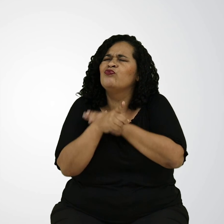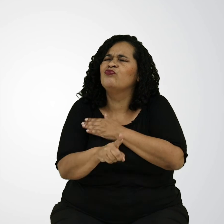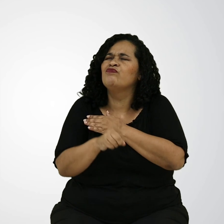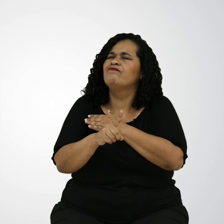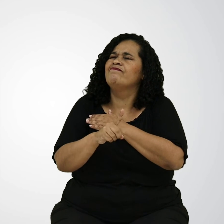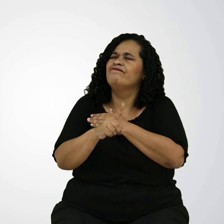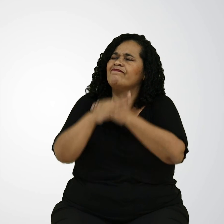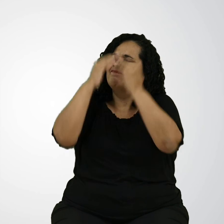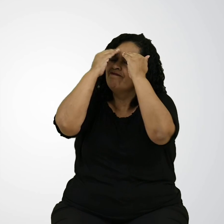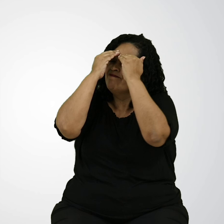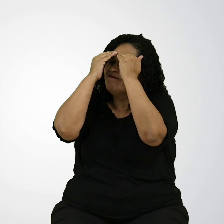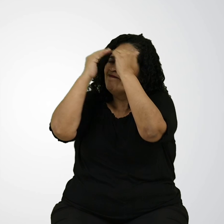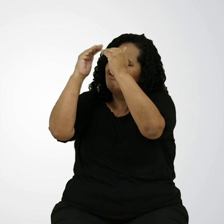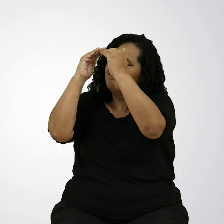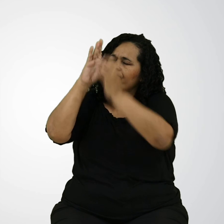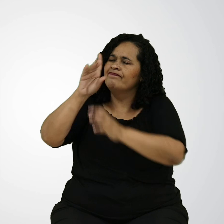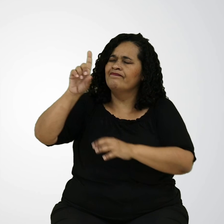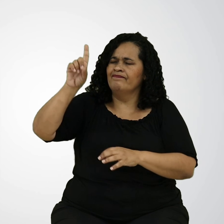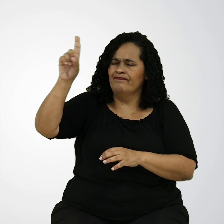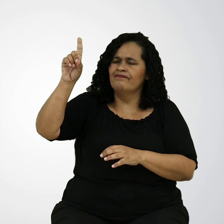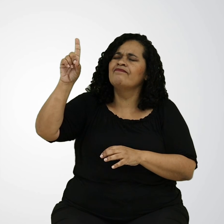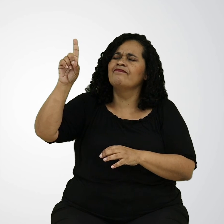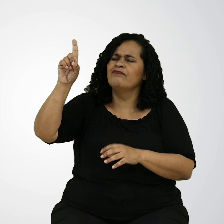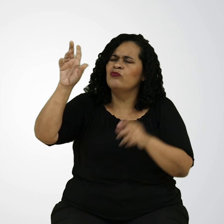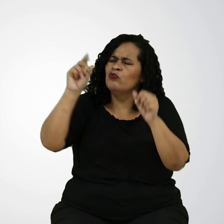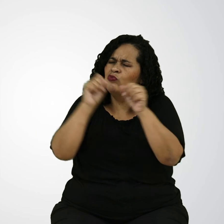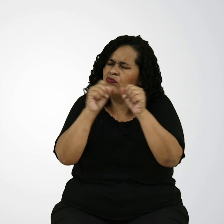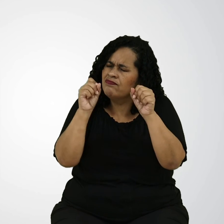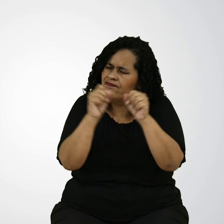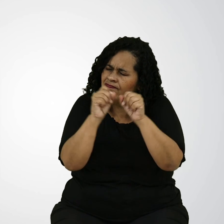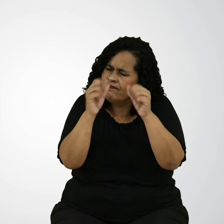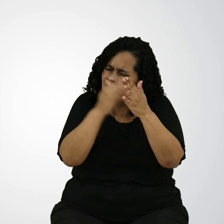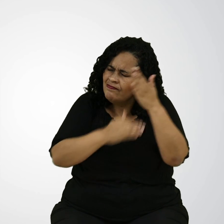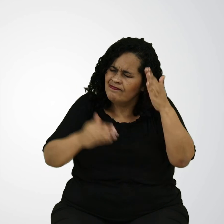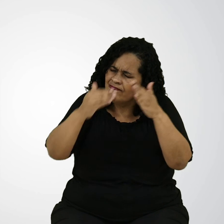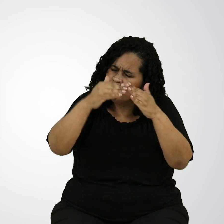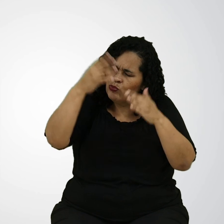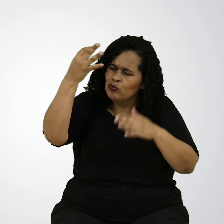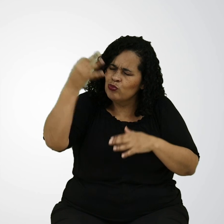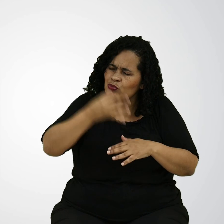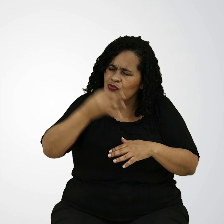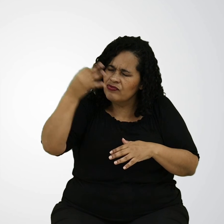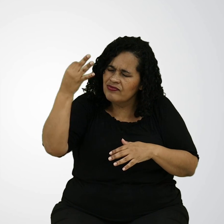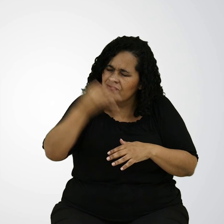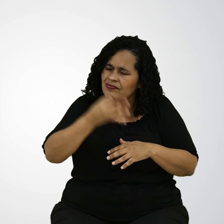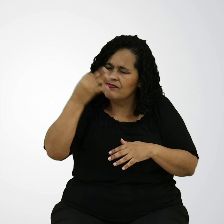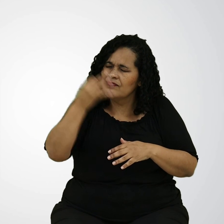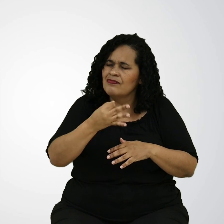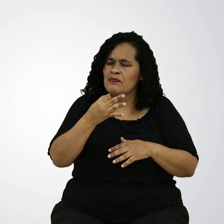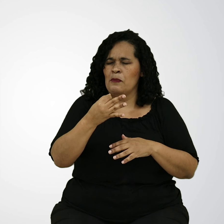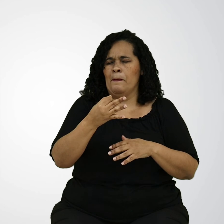querer, de acertar, de viver com coerência no nosso dia a dia, de